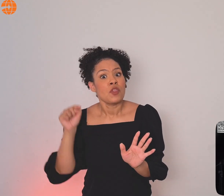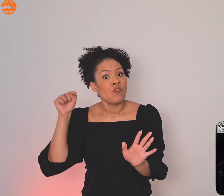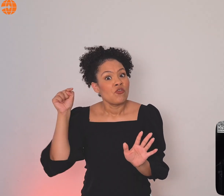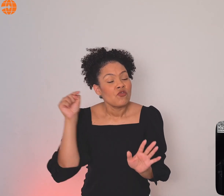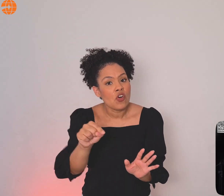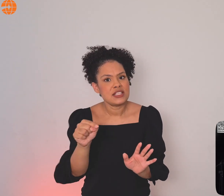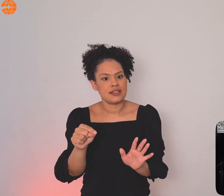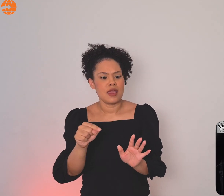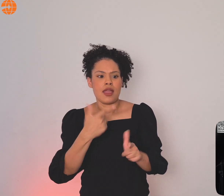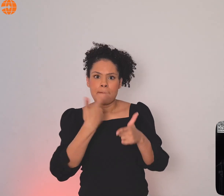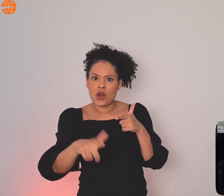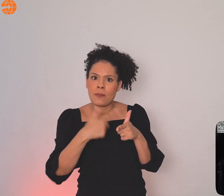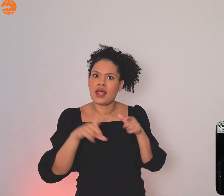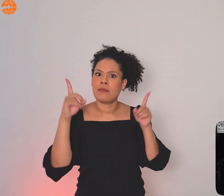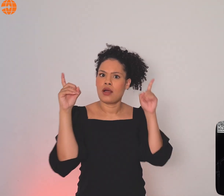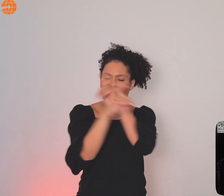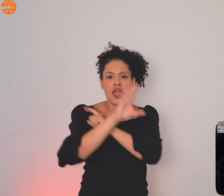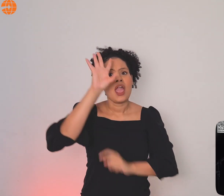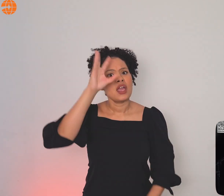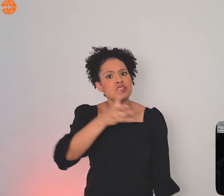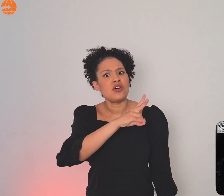para a sua vida.